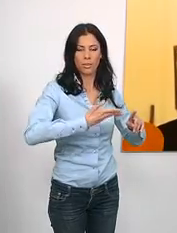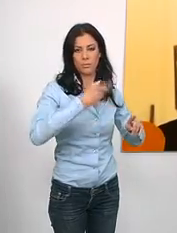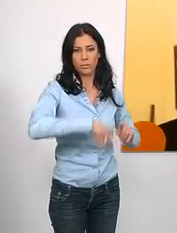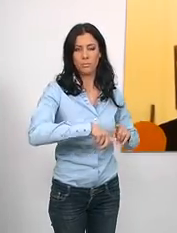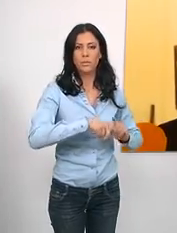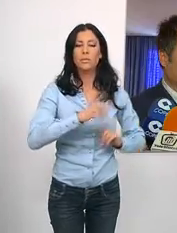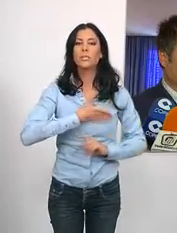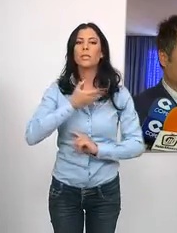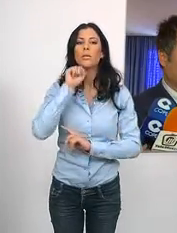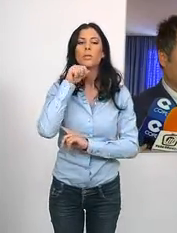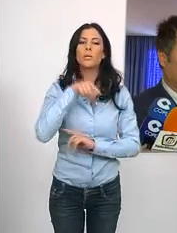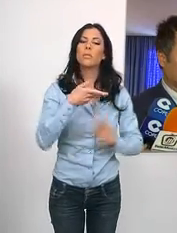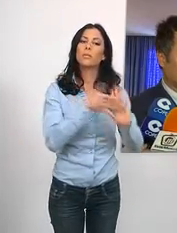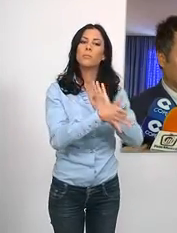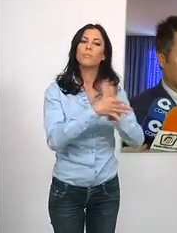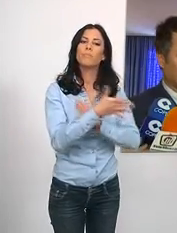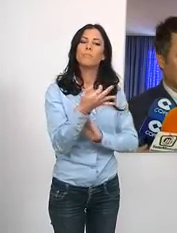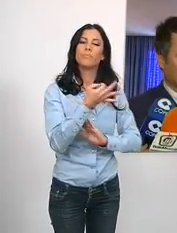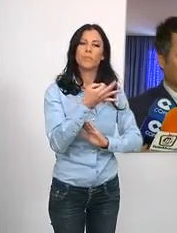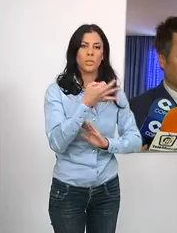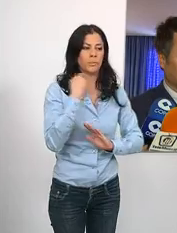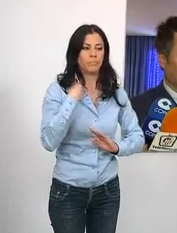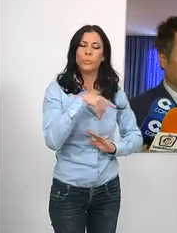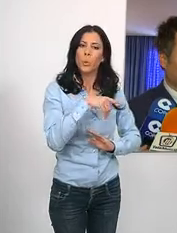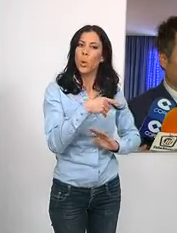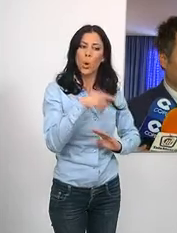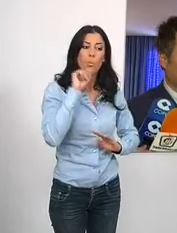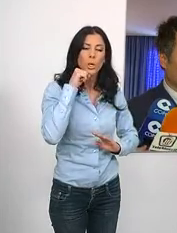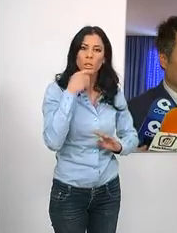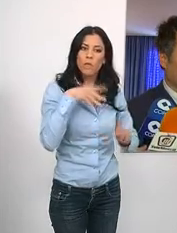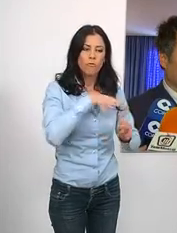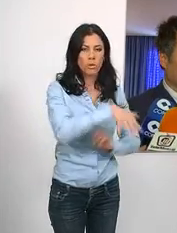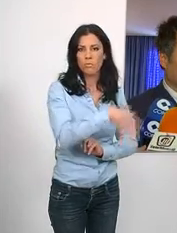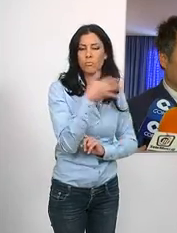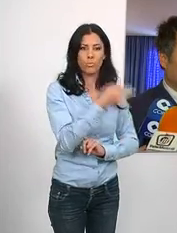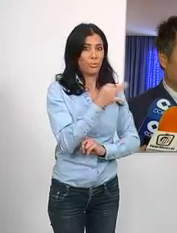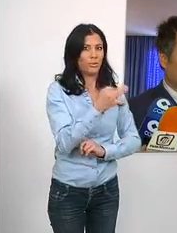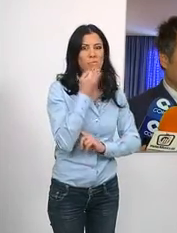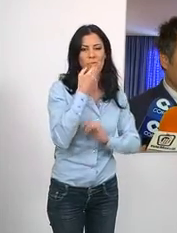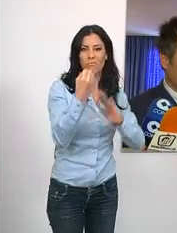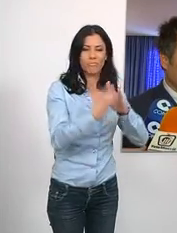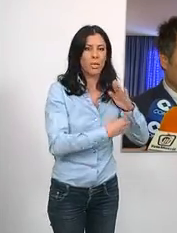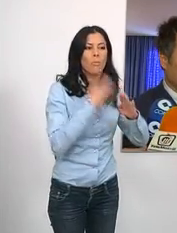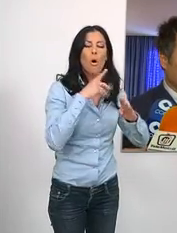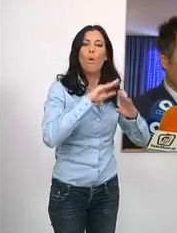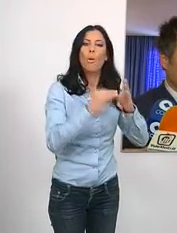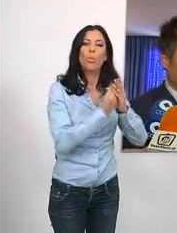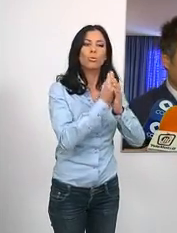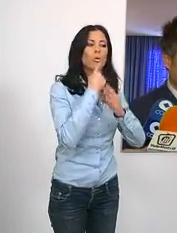importancia el primer edil motr leño incidió en el hecho que tendría para motril ser receptor de los productos que